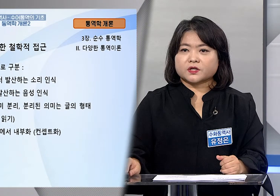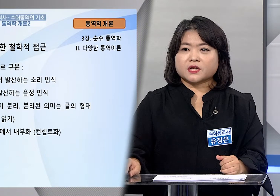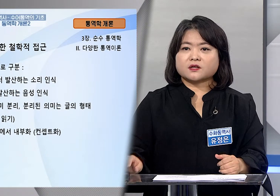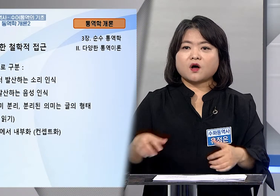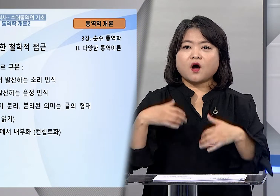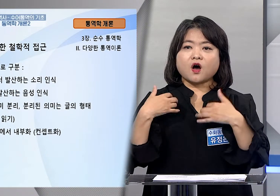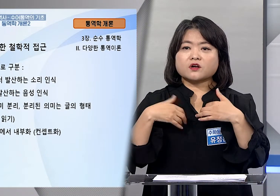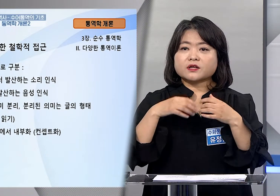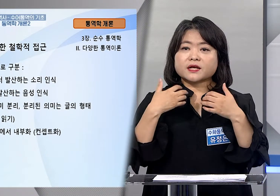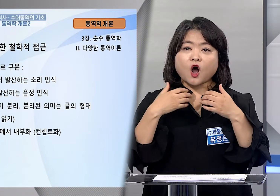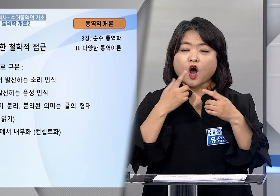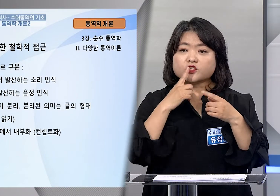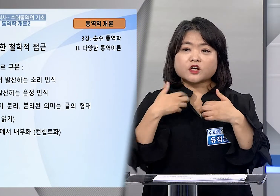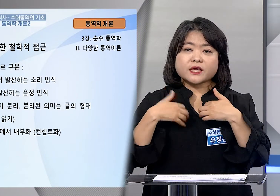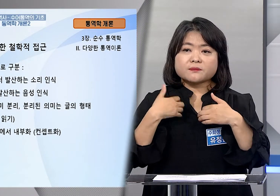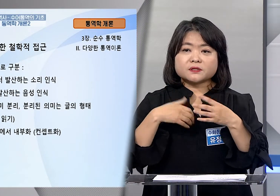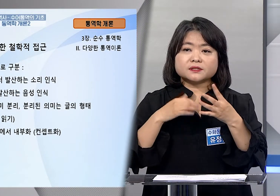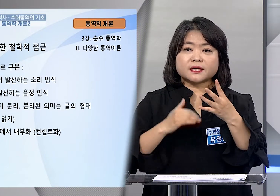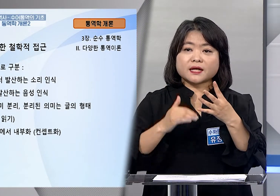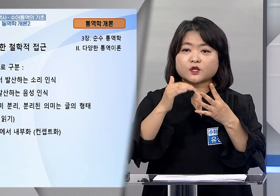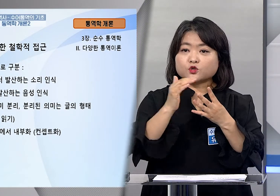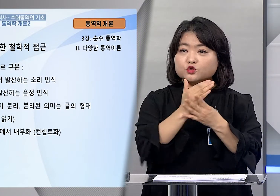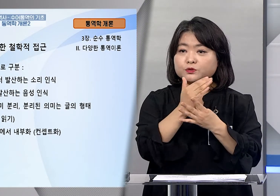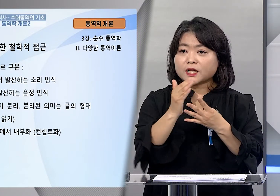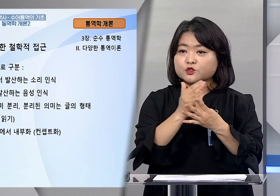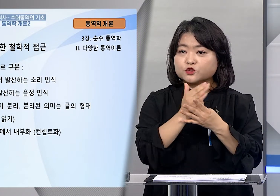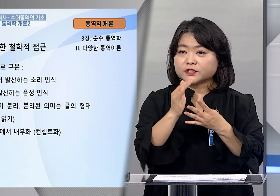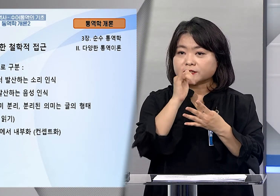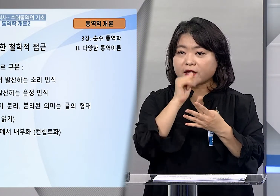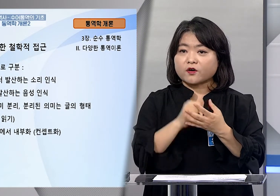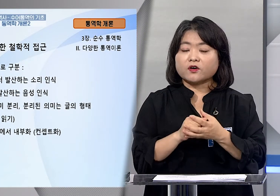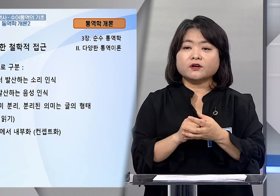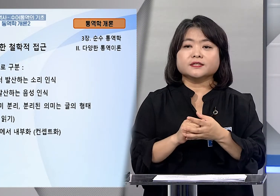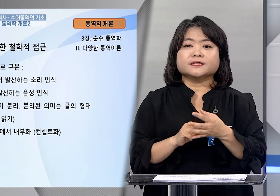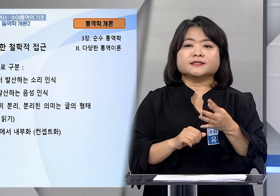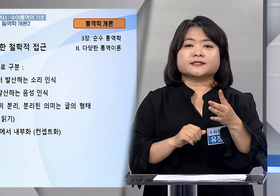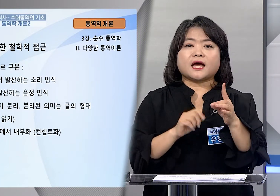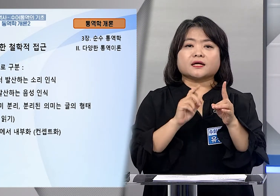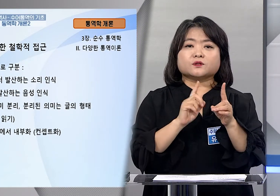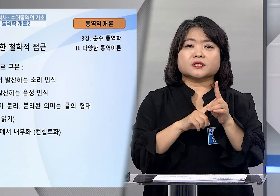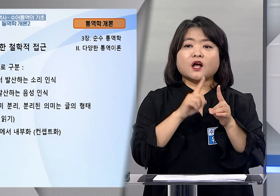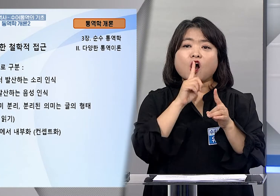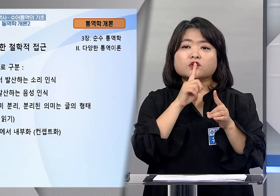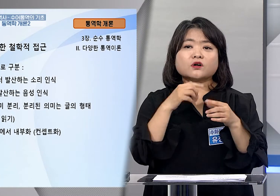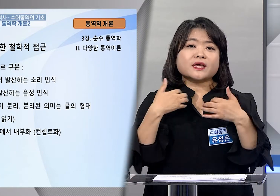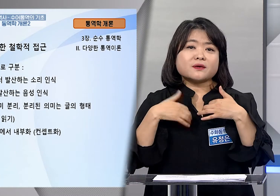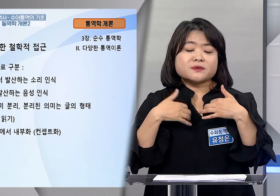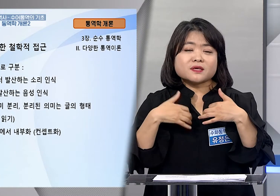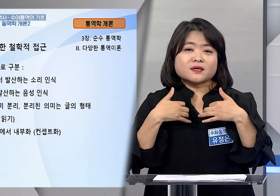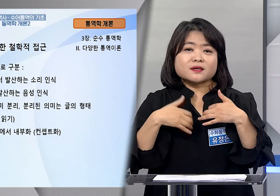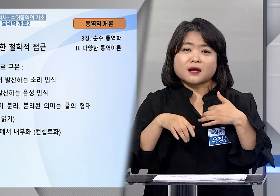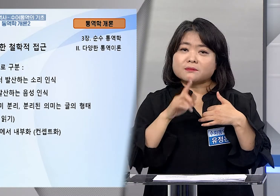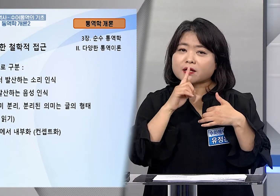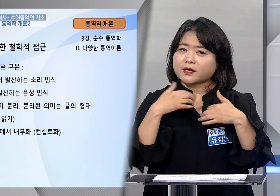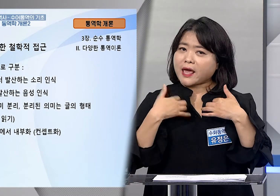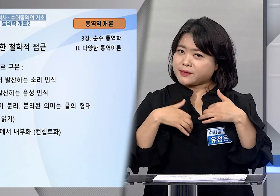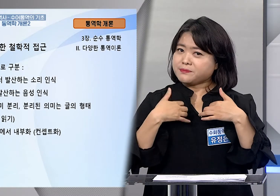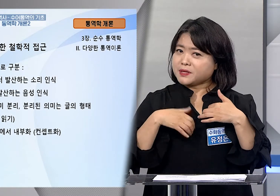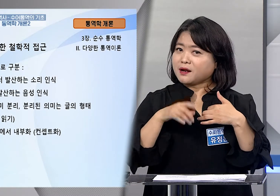그래서 언어게임을 네 단계로 구분할 수 있는데요. 그러니까 언어게임이라는 말이에요. 게임이라는